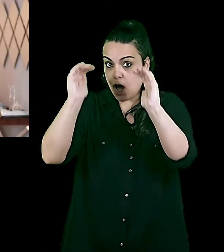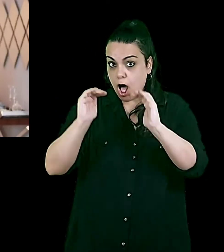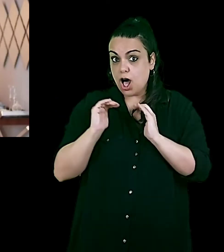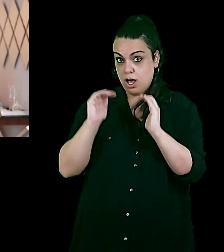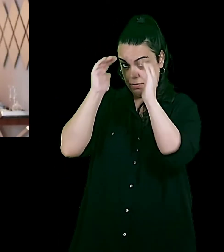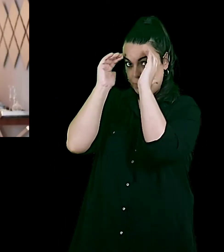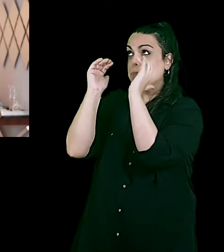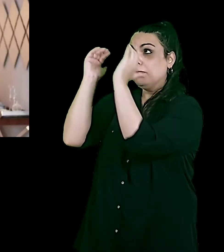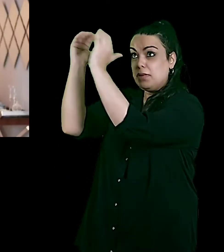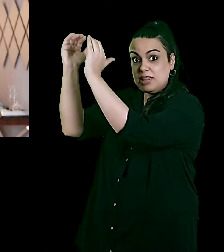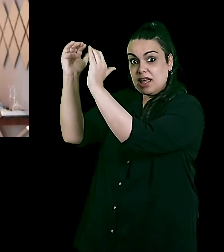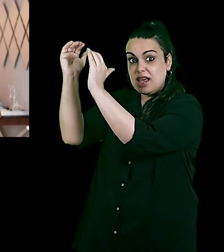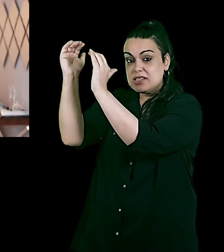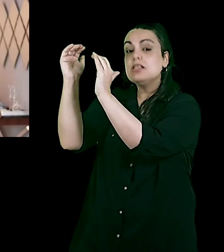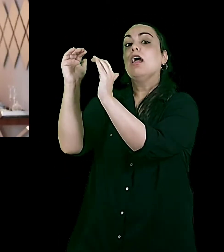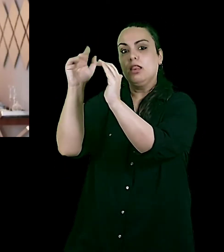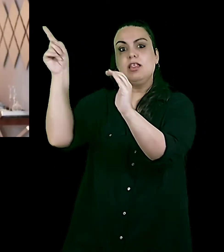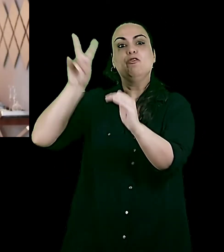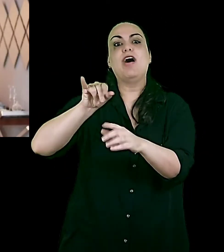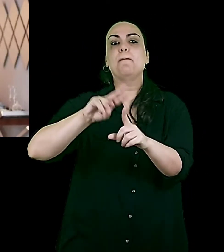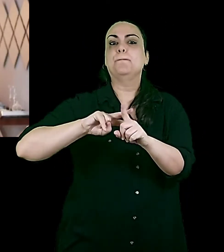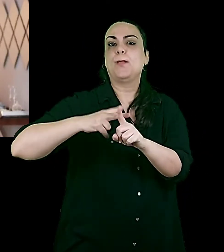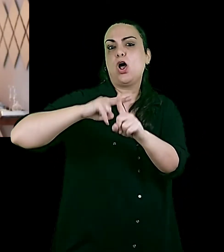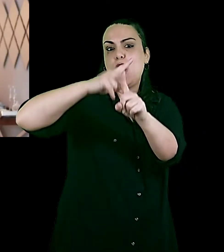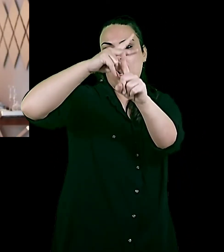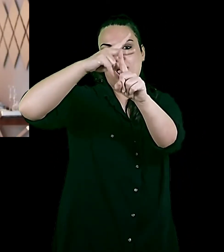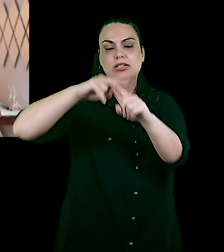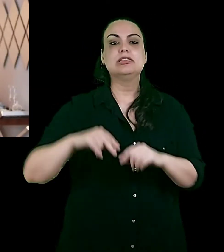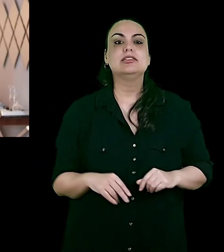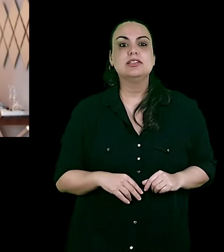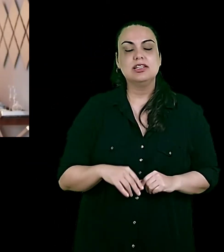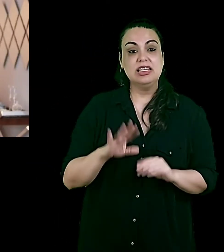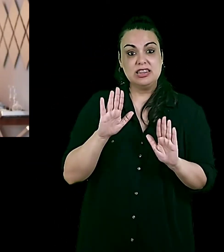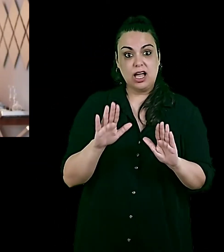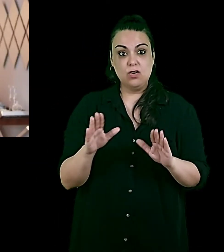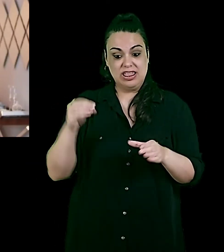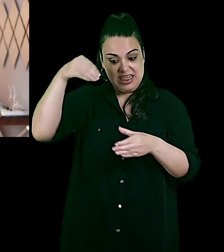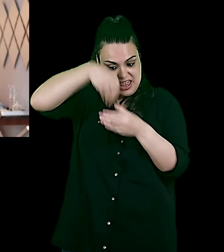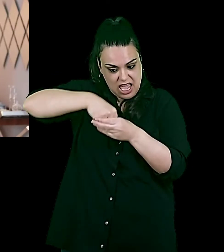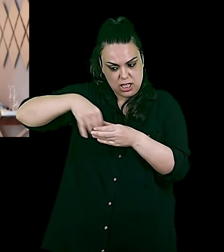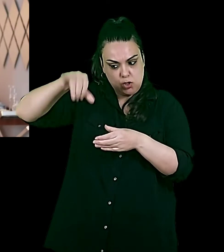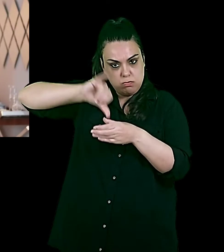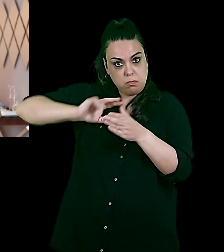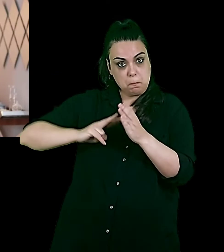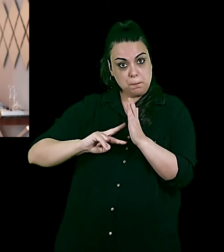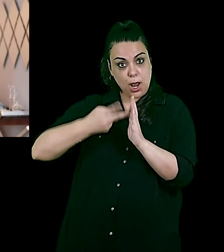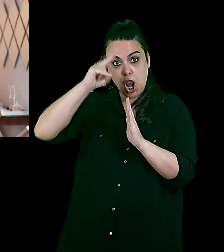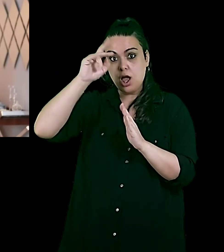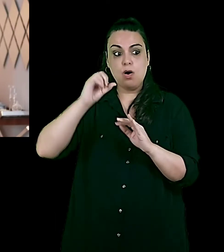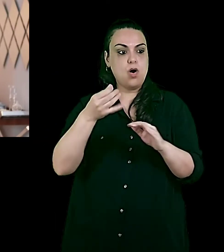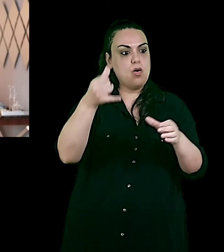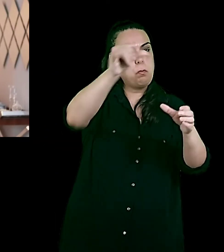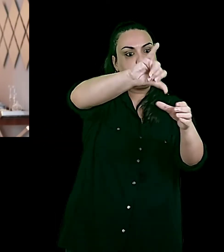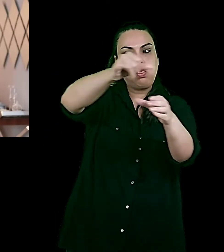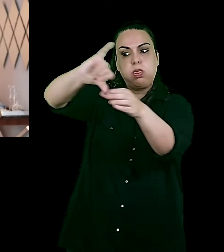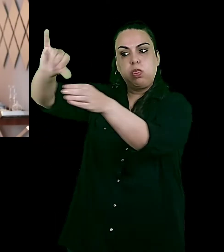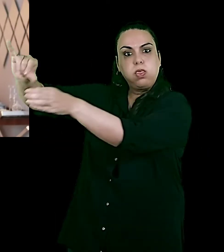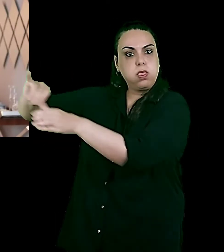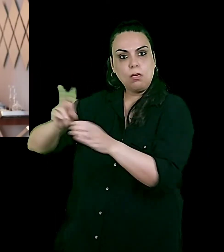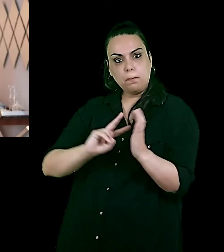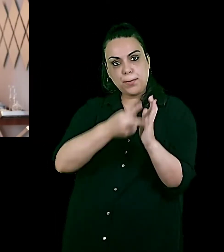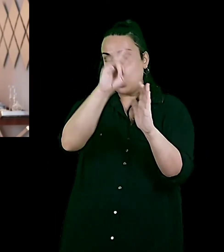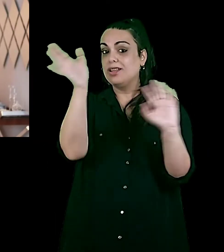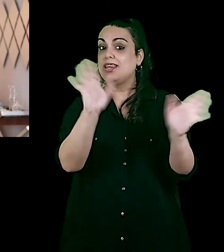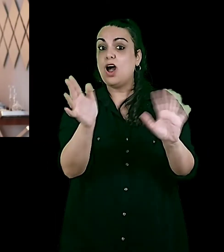você obedece aquilo que você precisa. Então, recapitulando, nem dentro da botija, nem dentro do vaso. O milagre